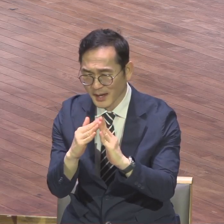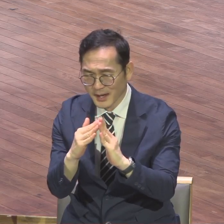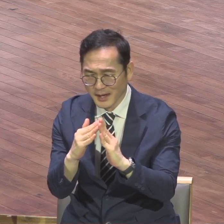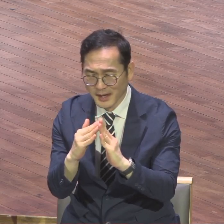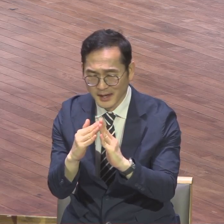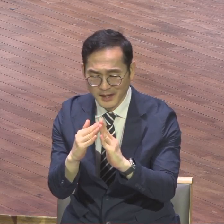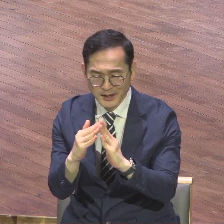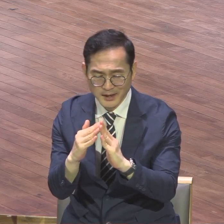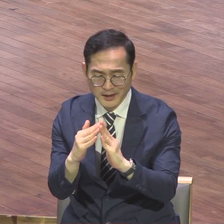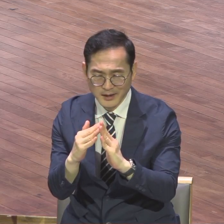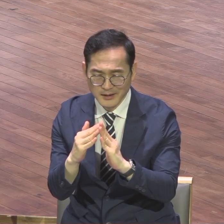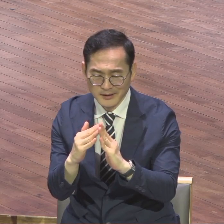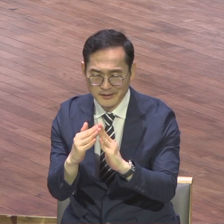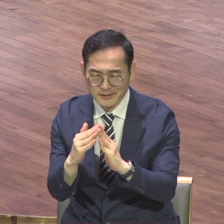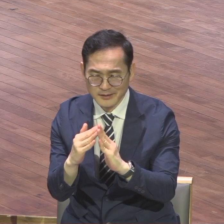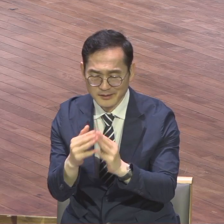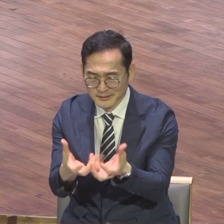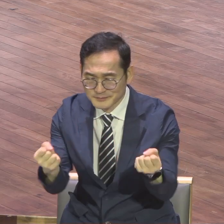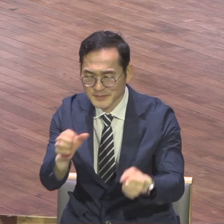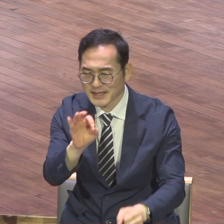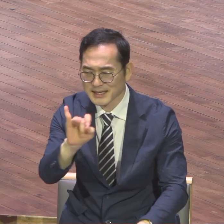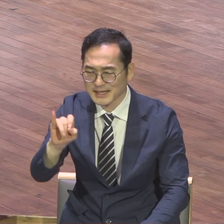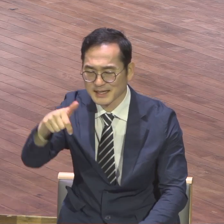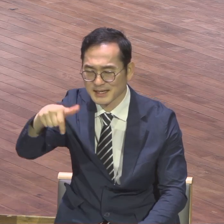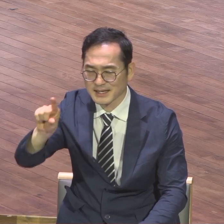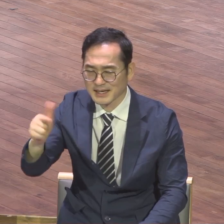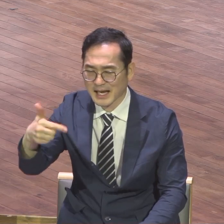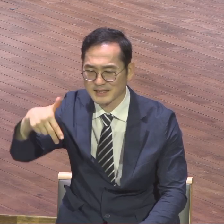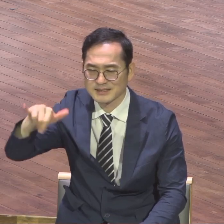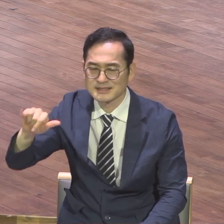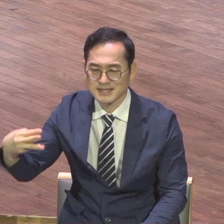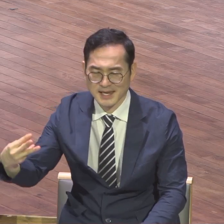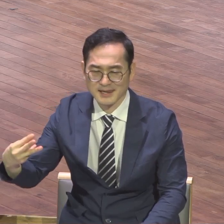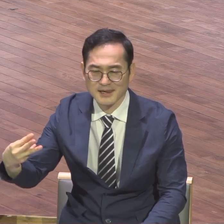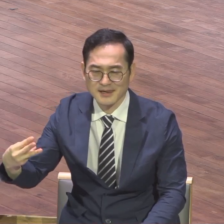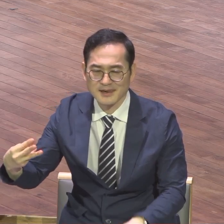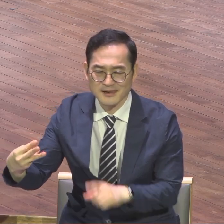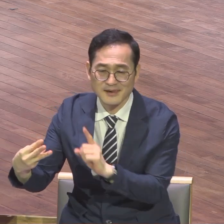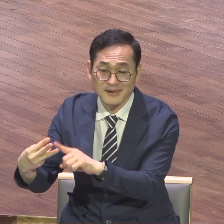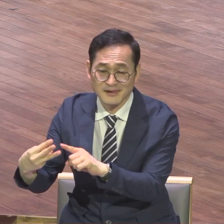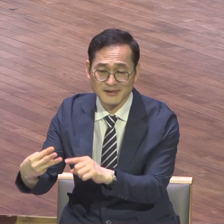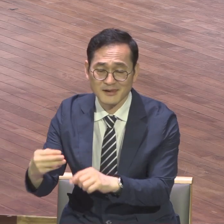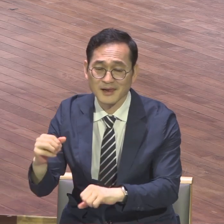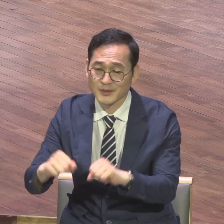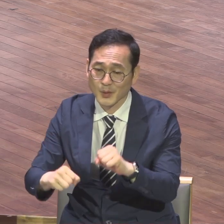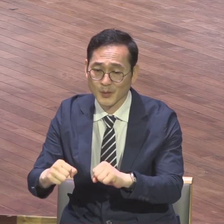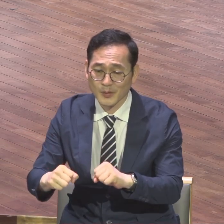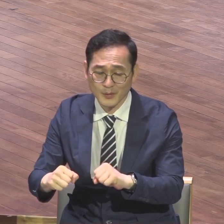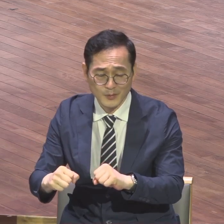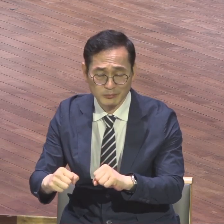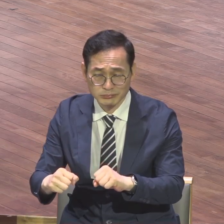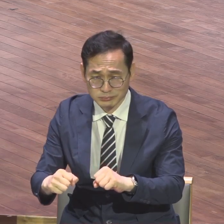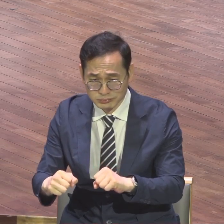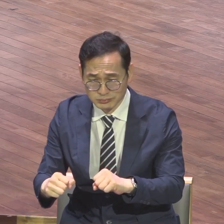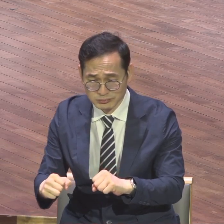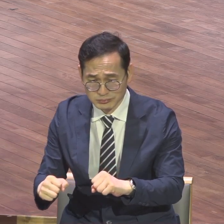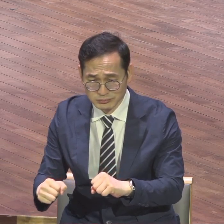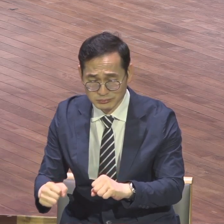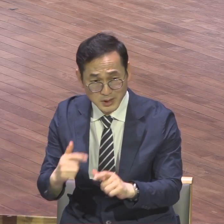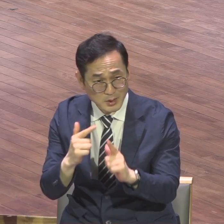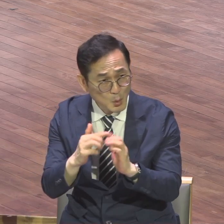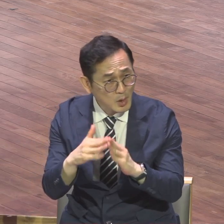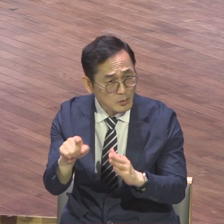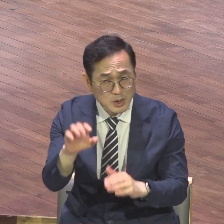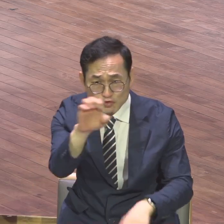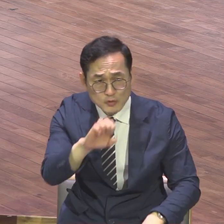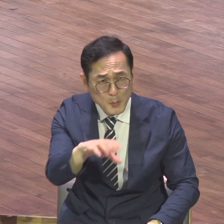괴구시 못하도록 하는 결론이에요. 교회가 괴구시 못하도록 전국 전 세계 지금 교회 다